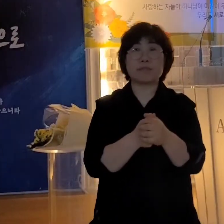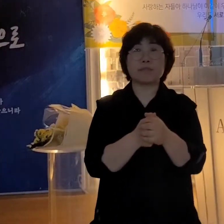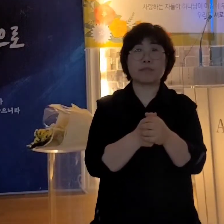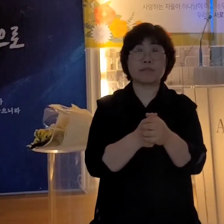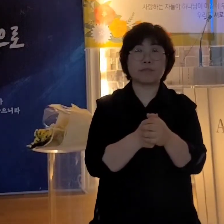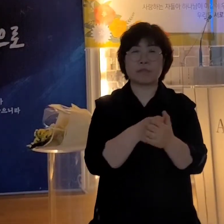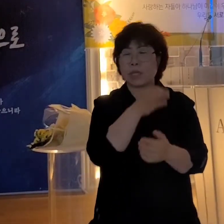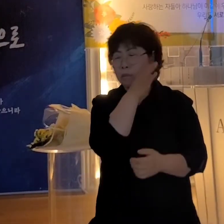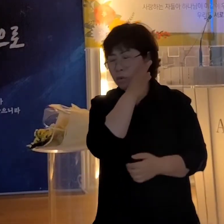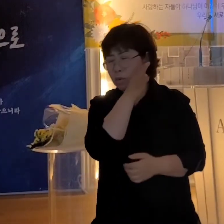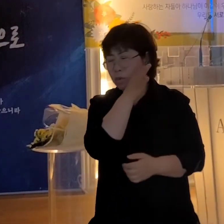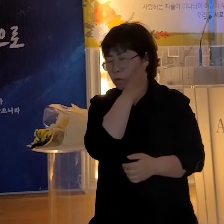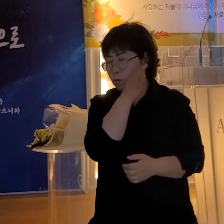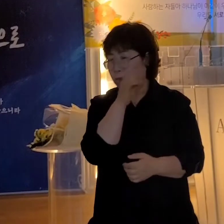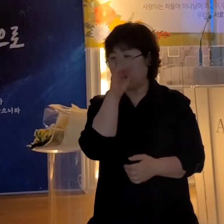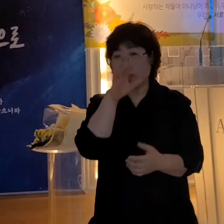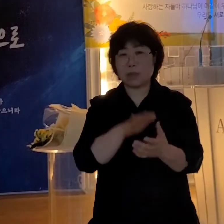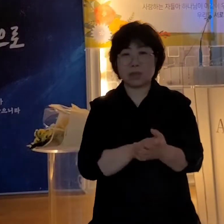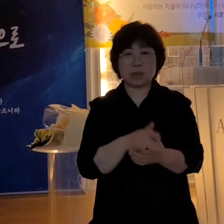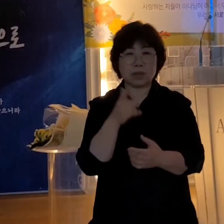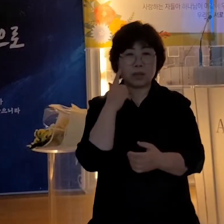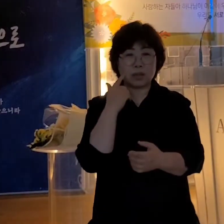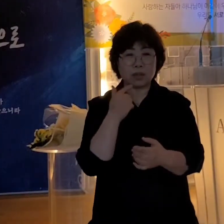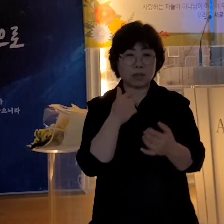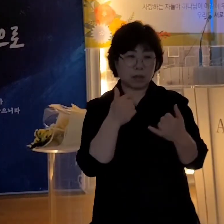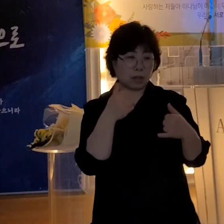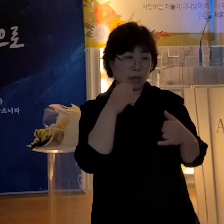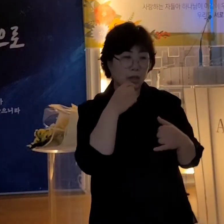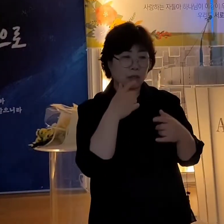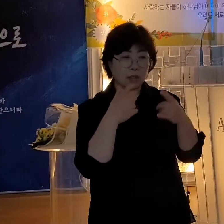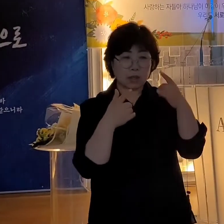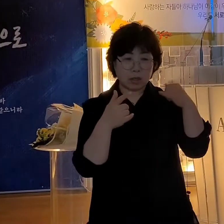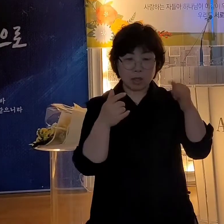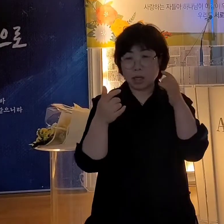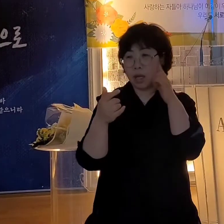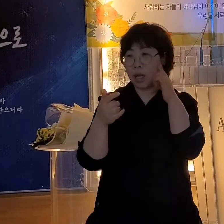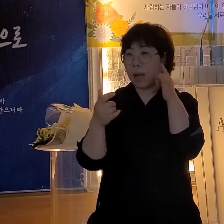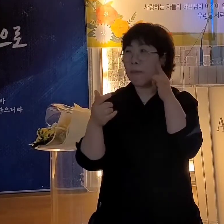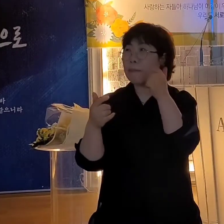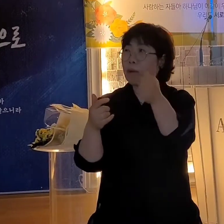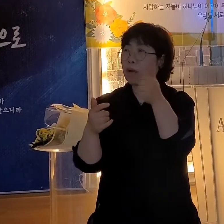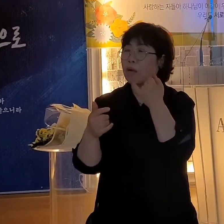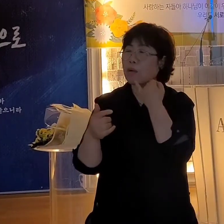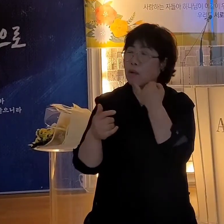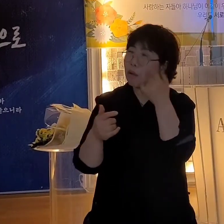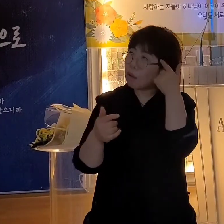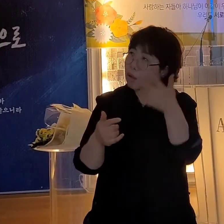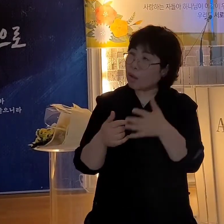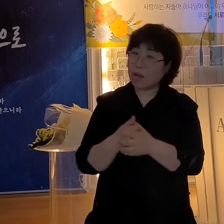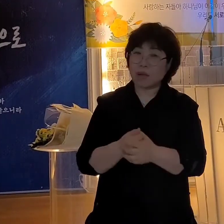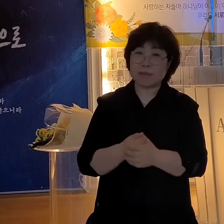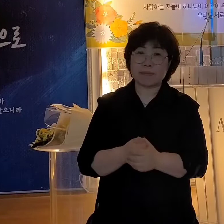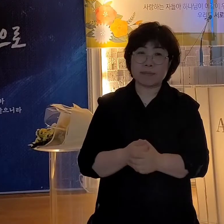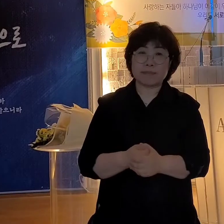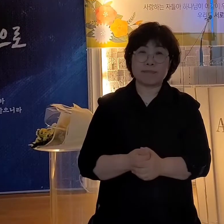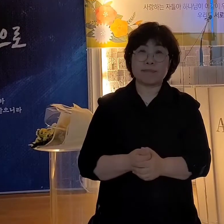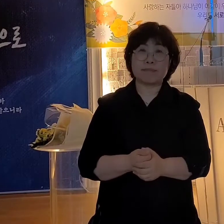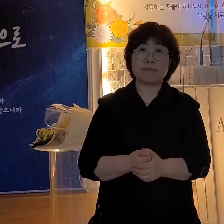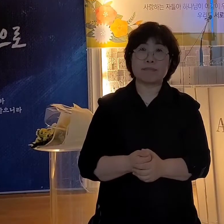뭐라고 얘기 좀 해라. 아빠라는 사람이. 아빠, 괜찮지?